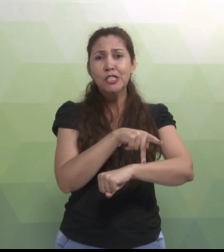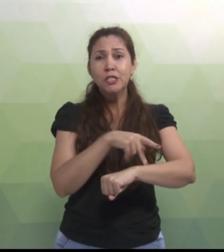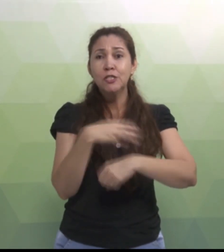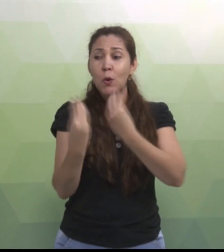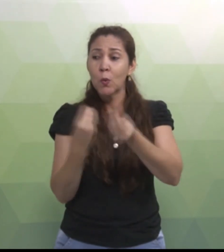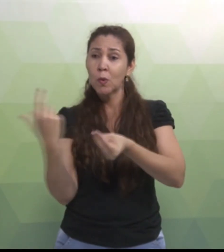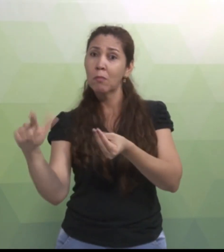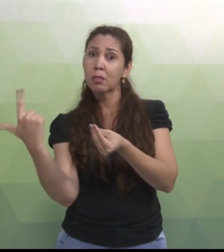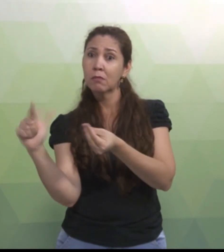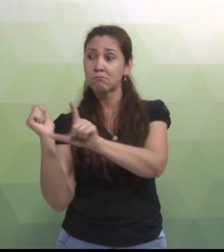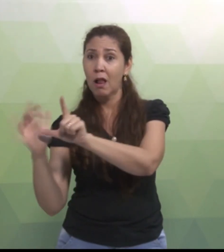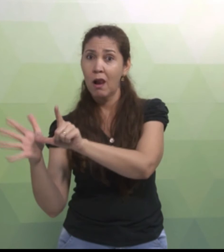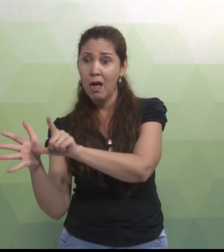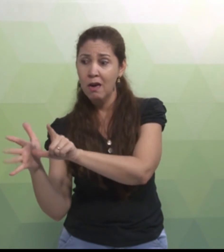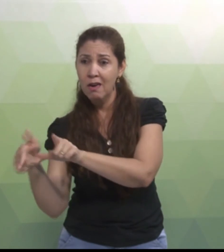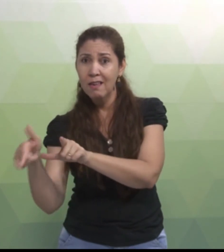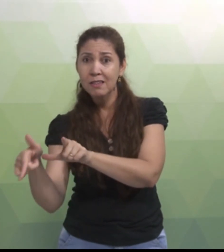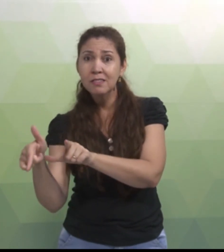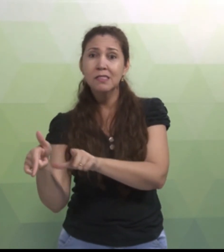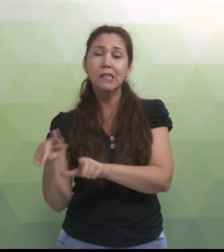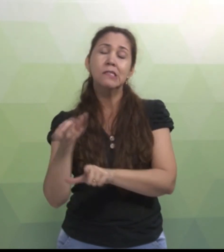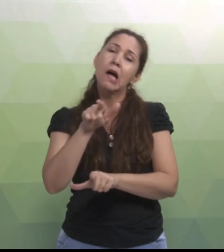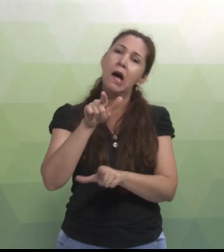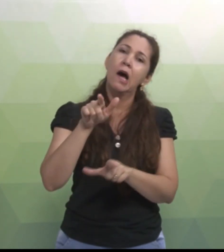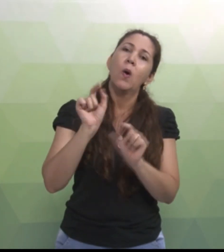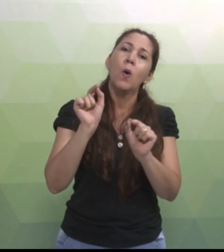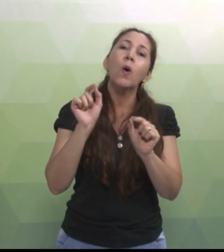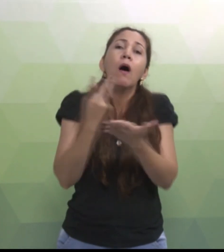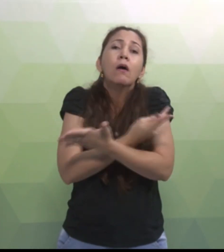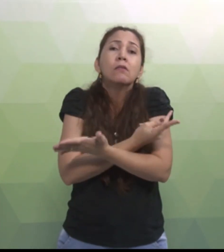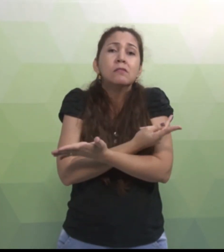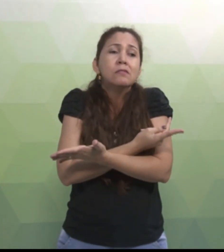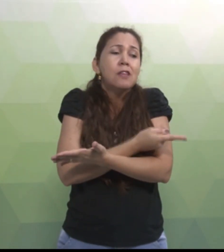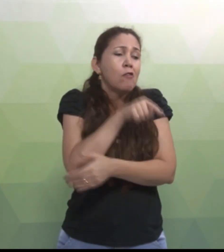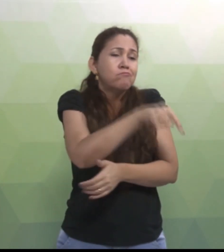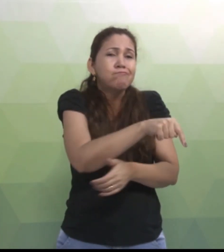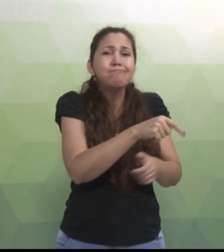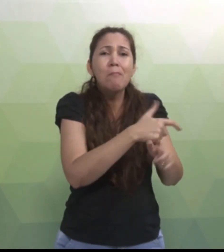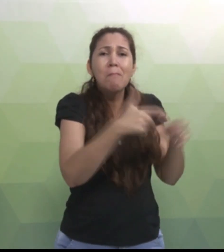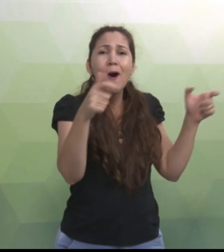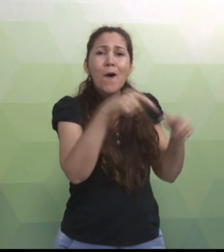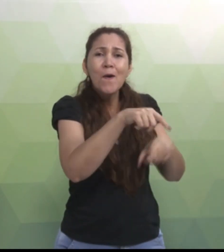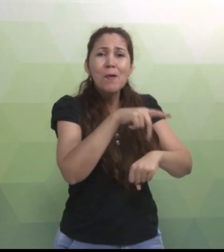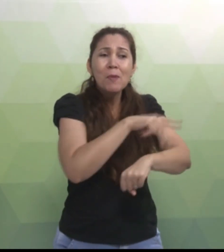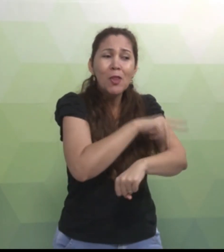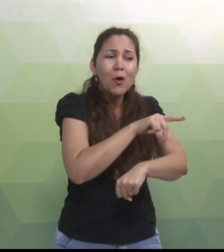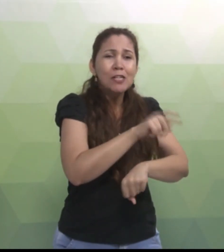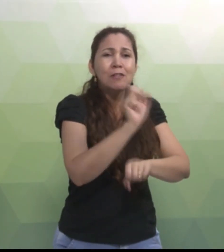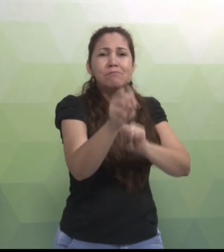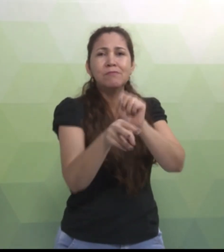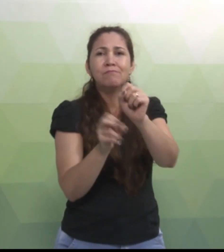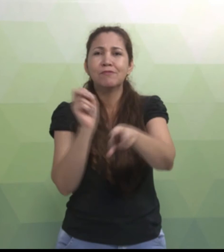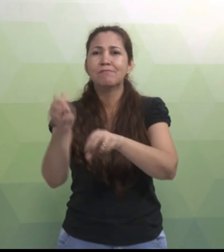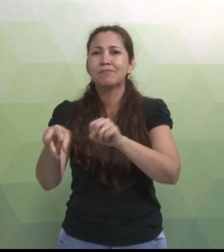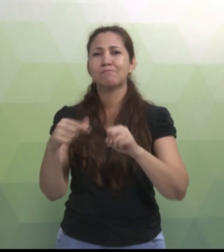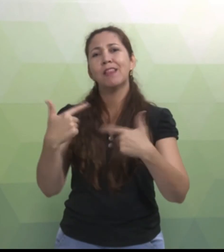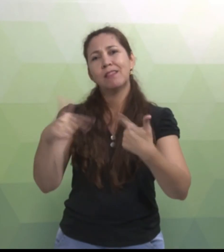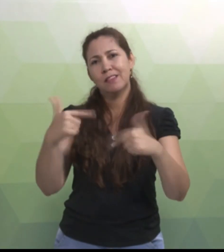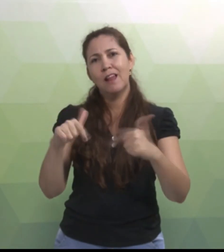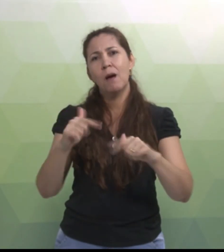formavam-se em pedagogia, porque não havia Letras Libras. Aí, o que aconteceu? A maioria dos surdos formados em pedagogia